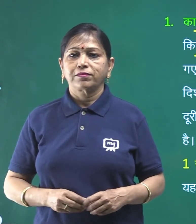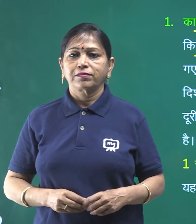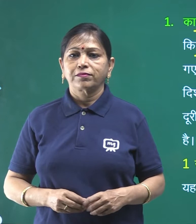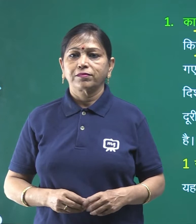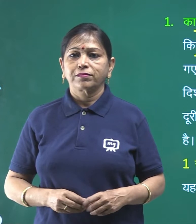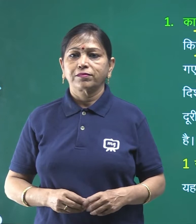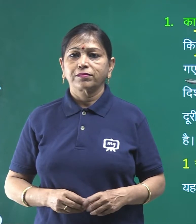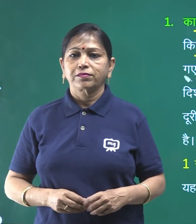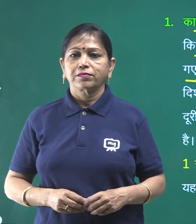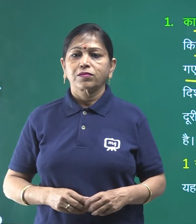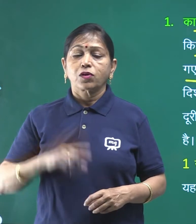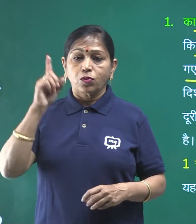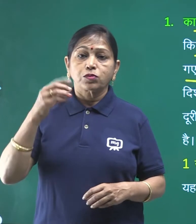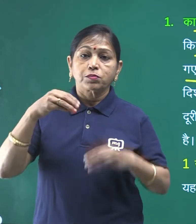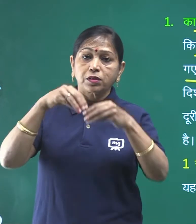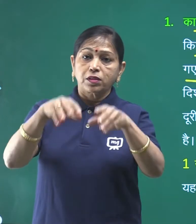उस पर लगाए गए बल के